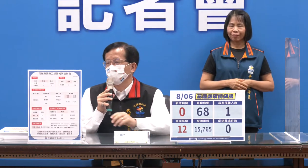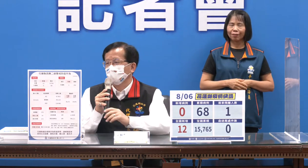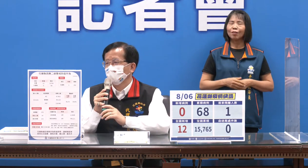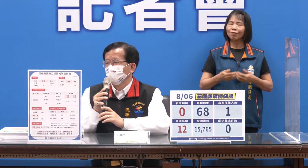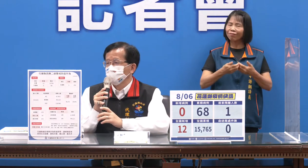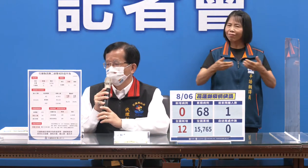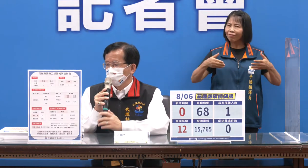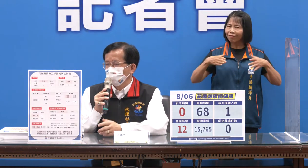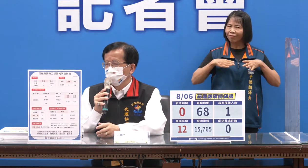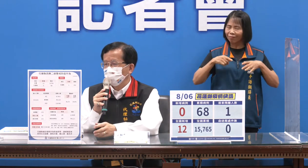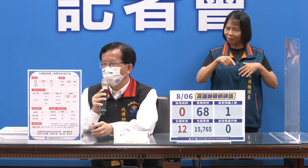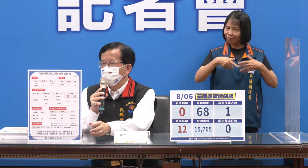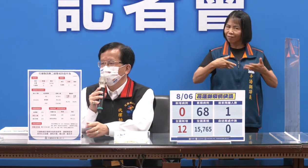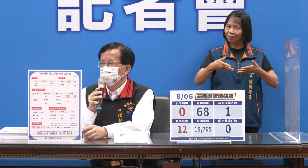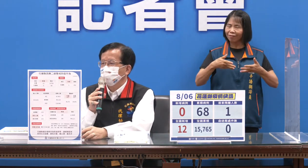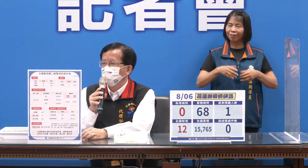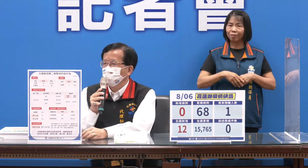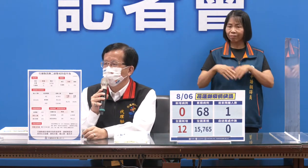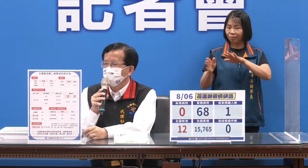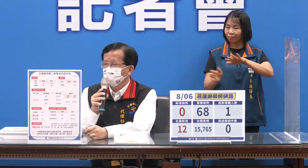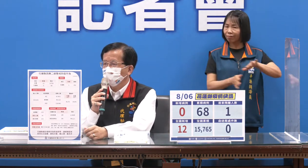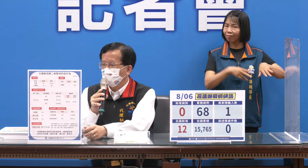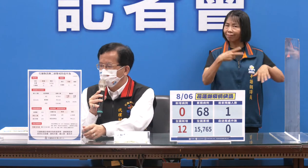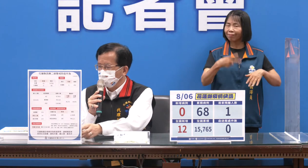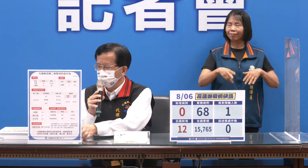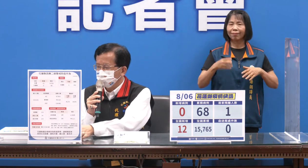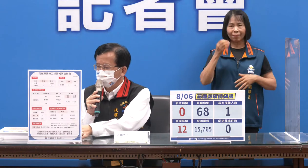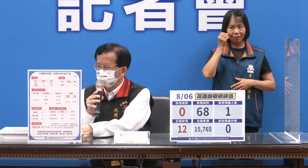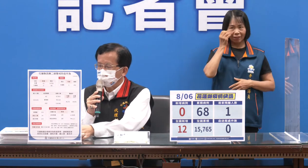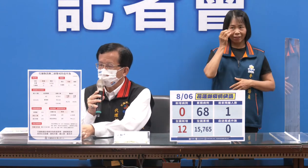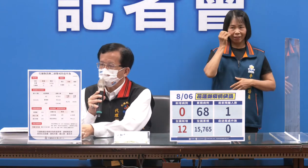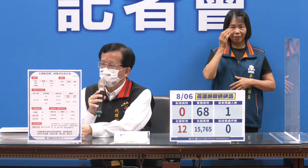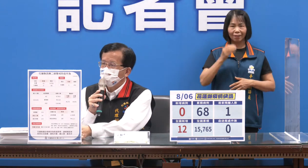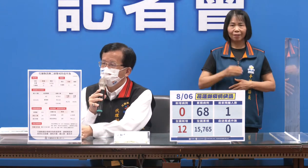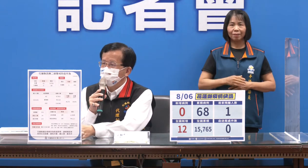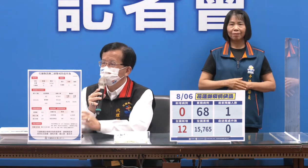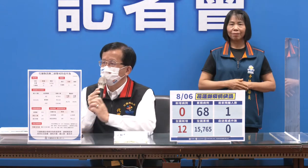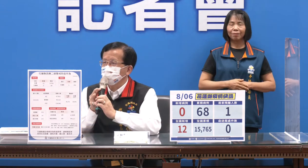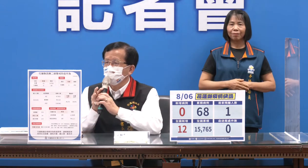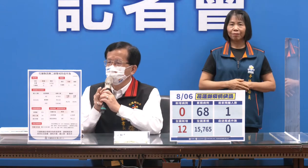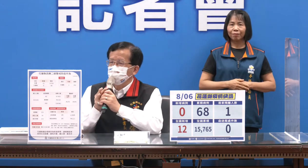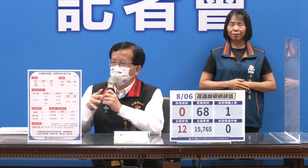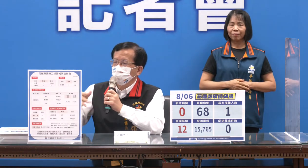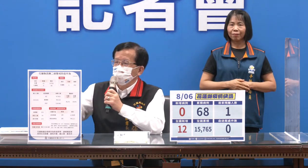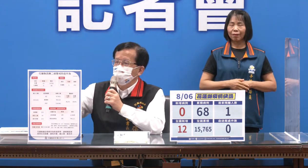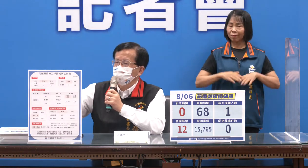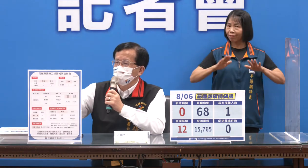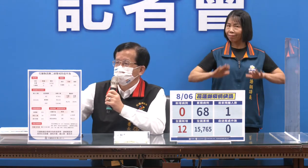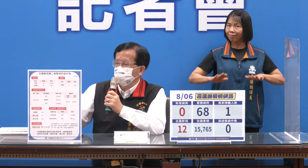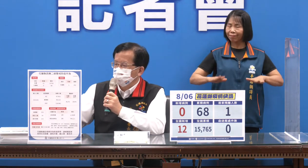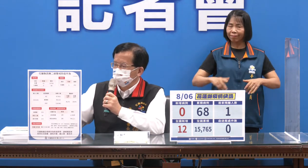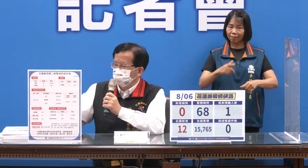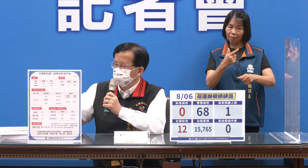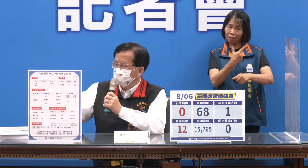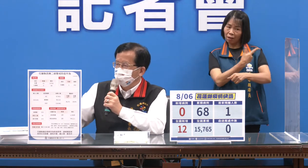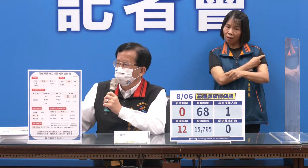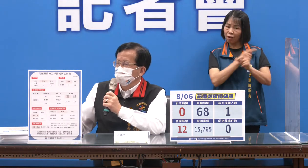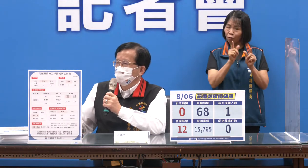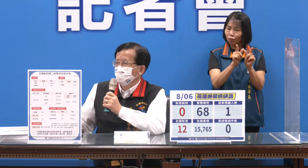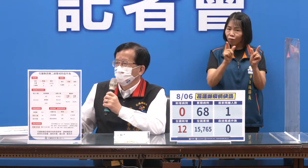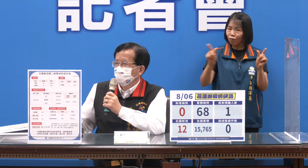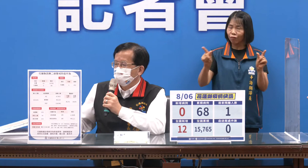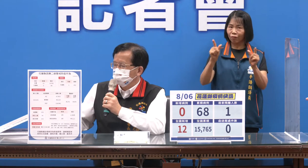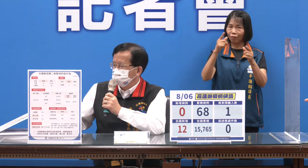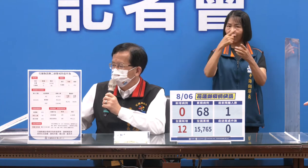享。另外我们在花莲本身的目前疫苗接种的覆盖